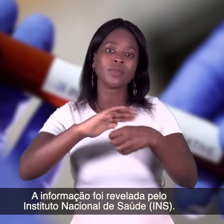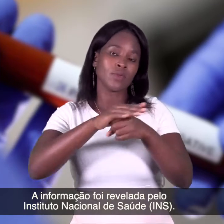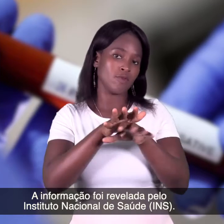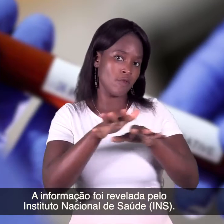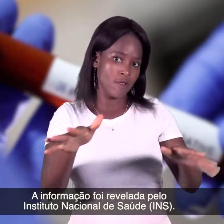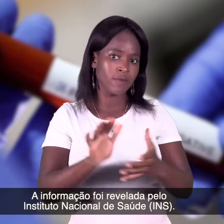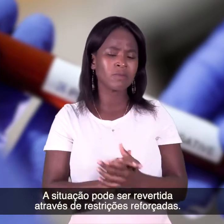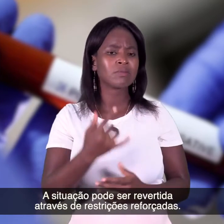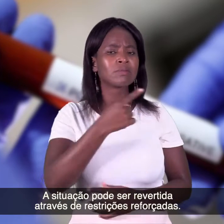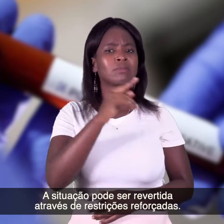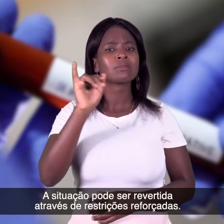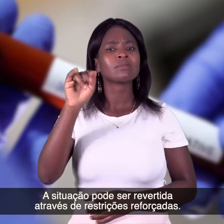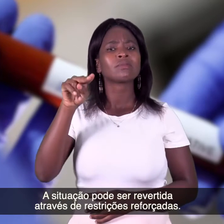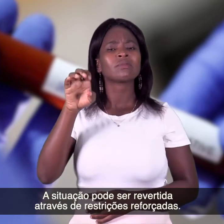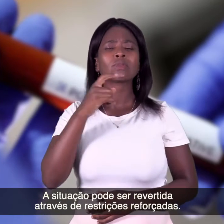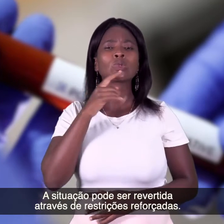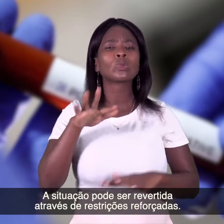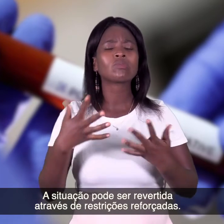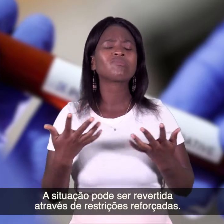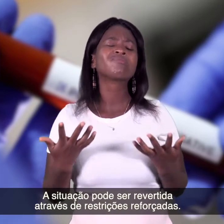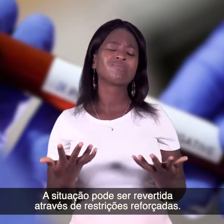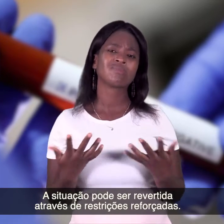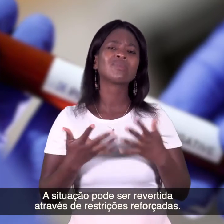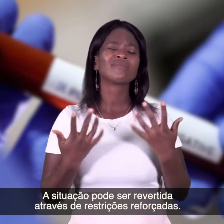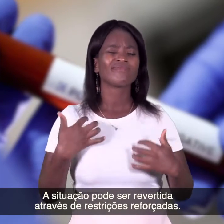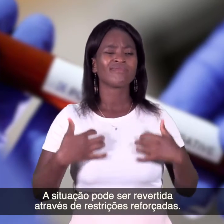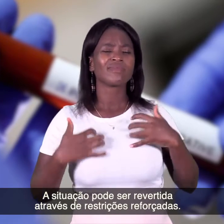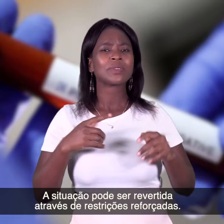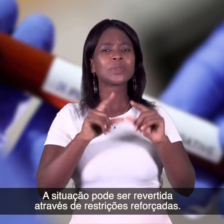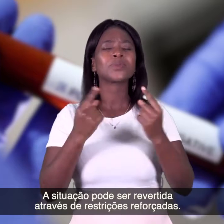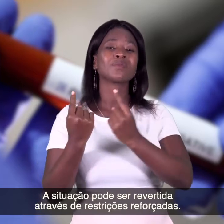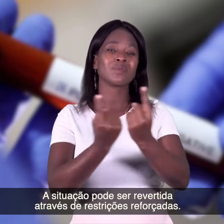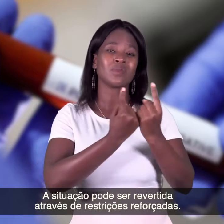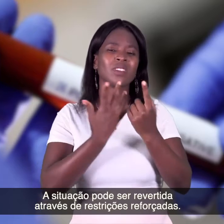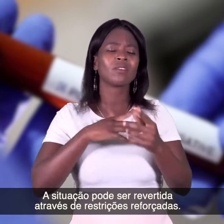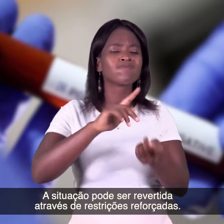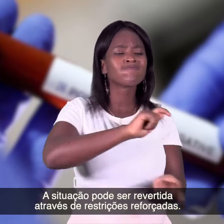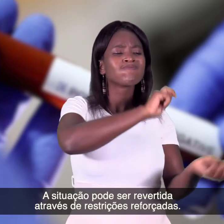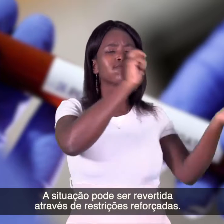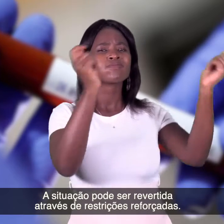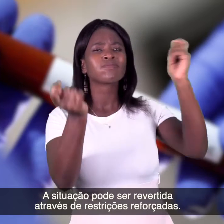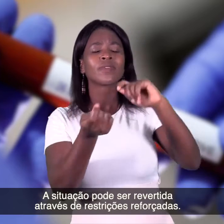Nacional de Saúde. A situação pode ser revertida através de restrições reforçadas.